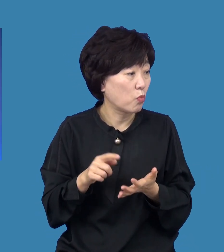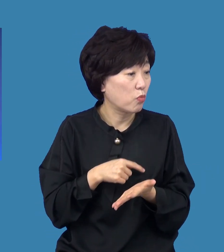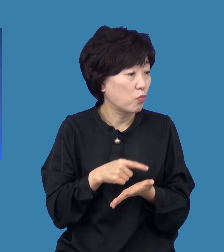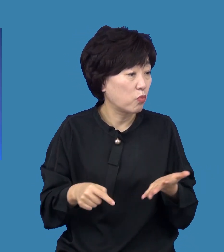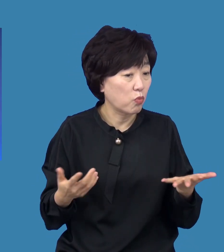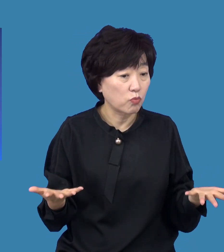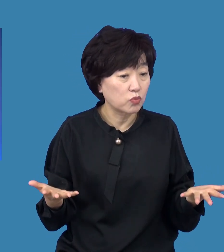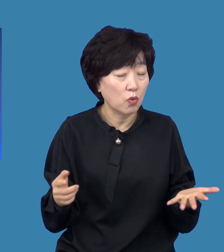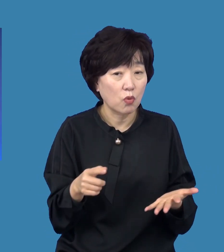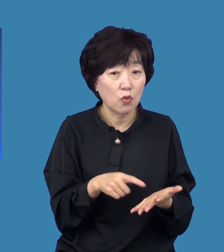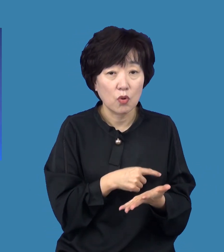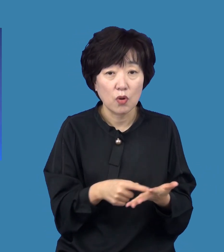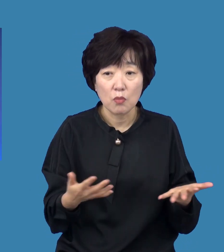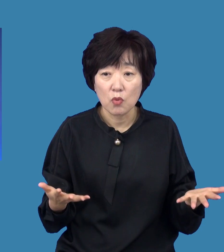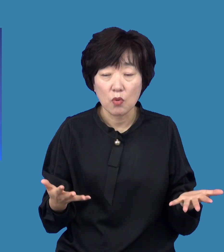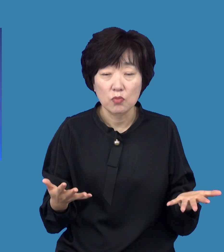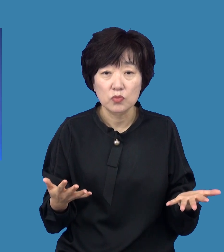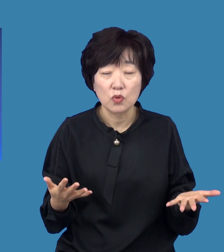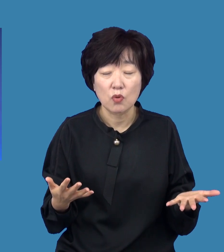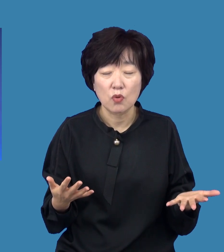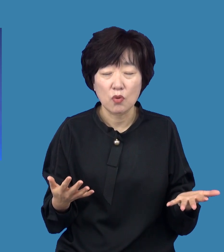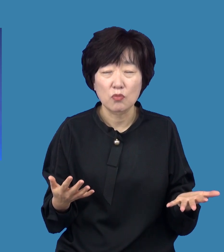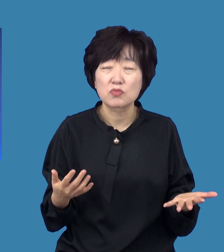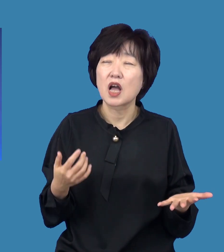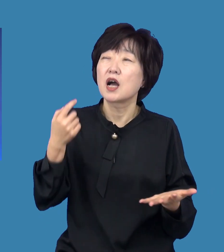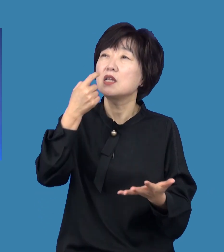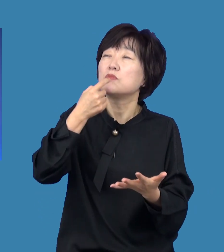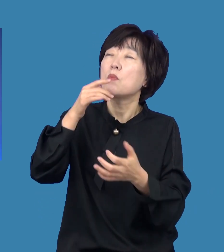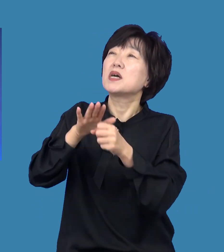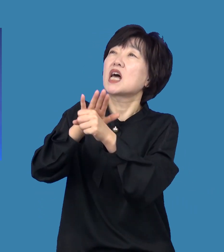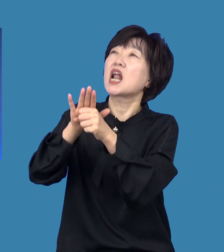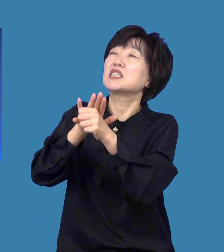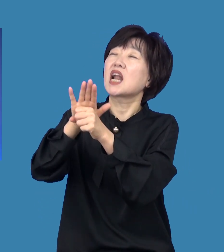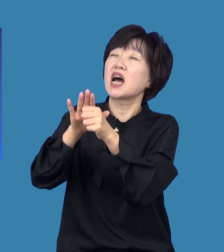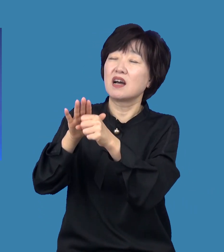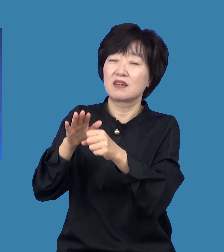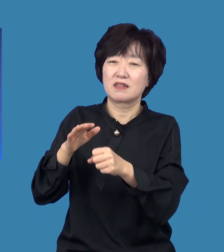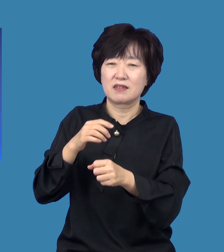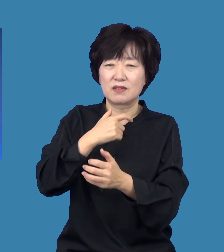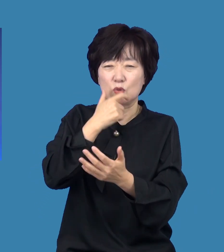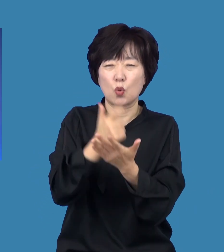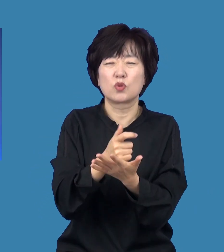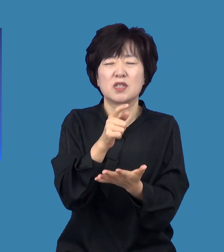죄송해요. 그냥 속고 있는 거야. 자기를 기만하고 있는 거야.